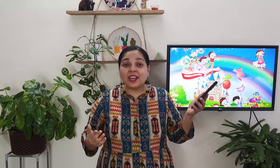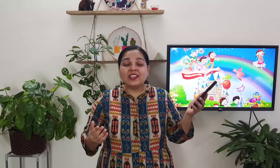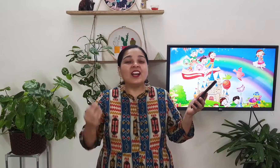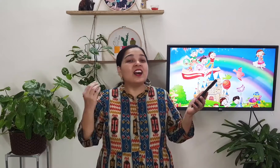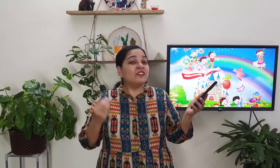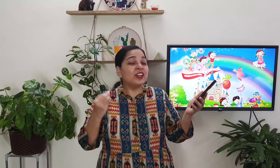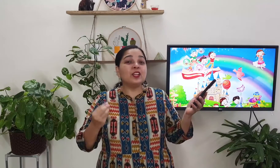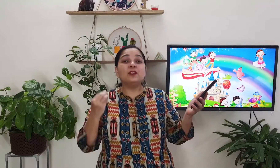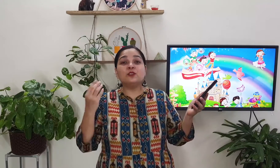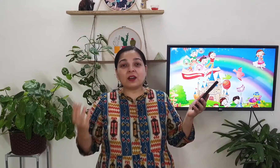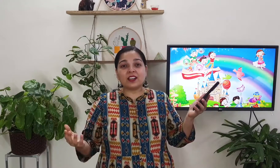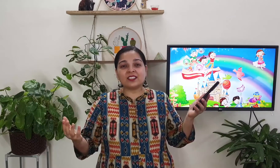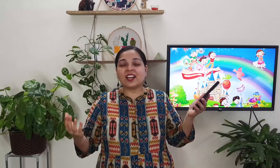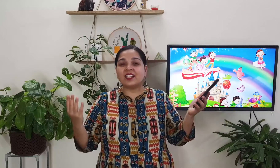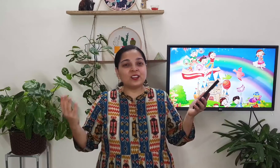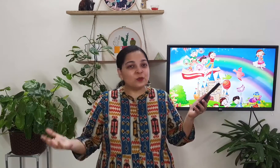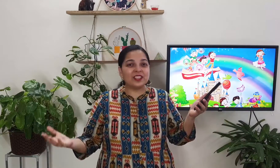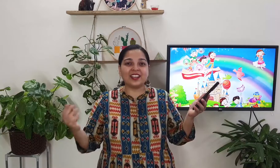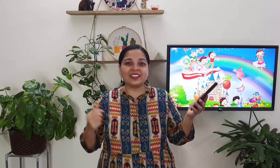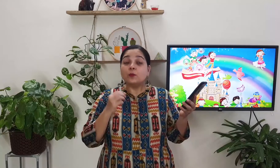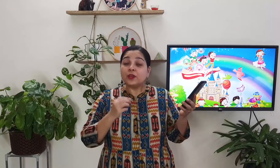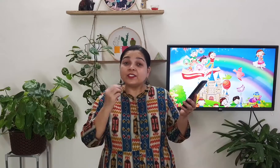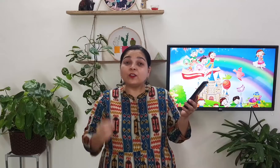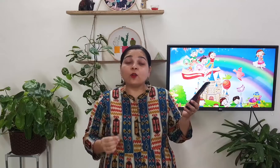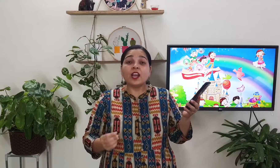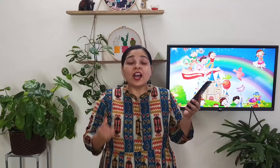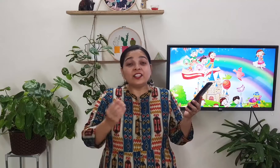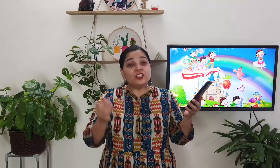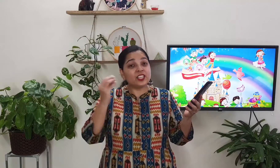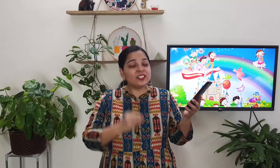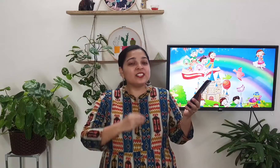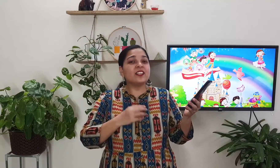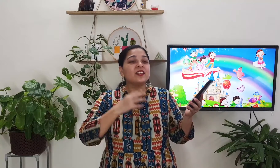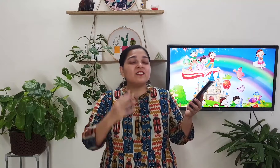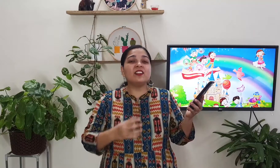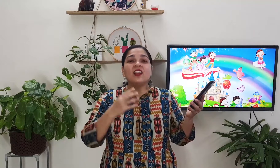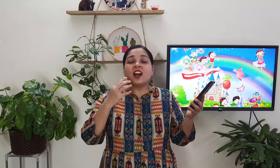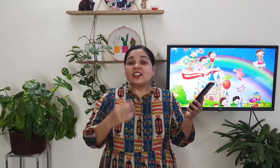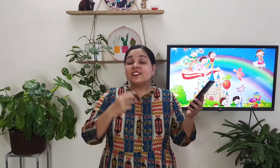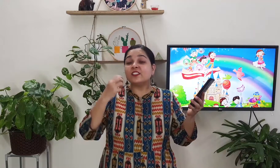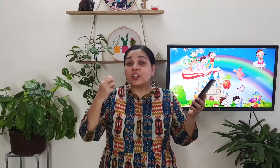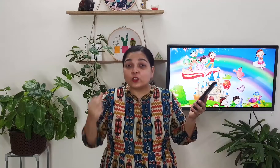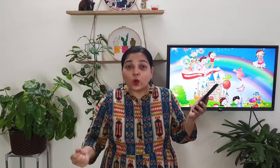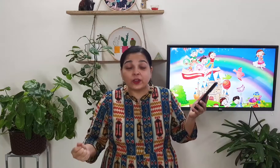இதனால் நாம் ஆட்சி செய்ய முடியும். அவரை போலவே ஜெயிப்போம். நாம் பாதிக்கப்பட்டவர்கள் அல்ல,